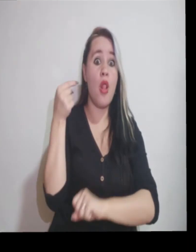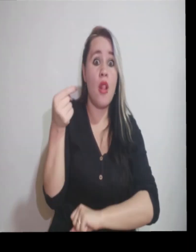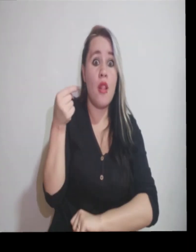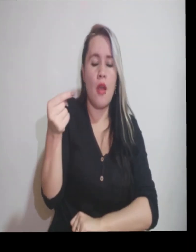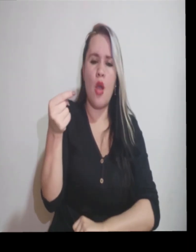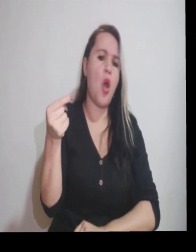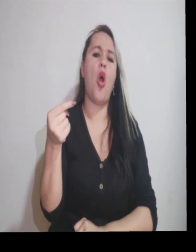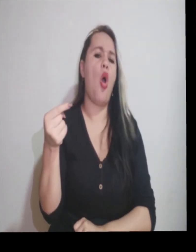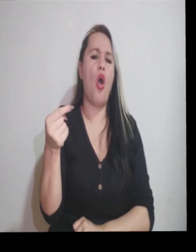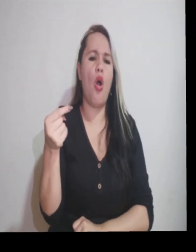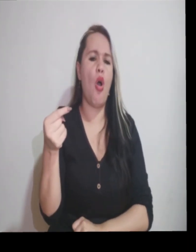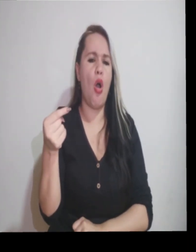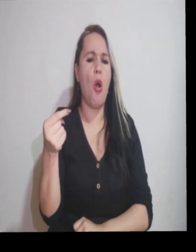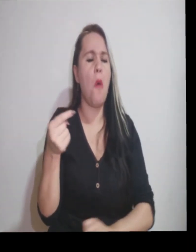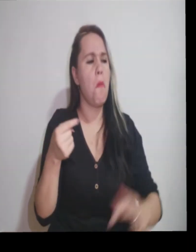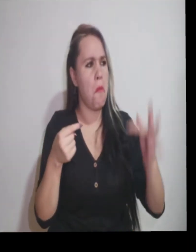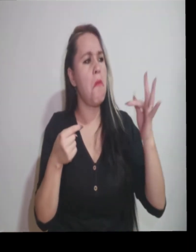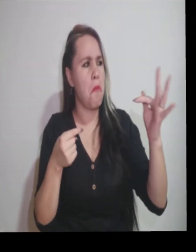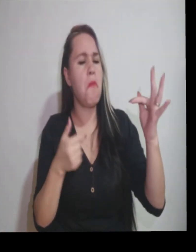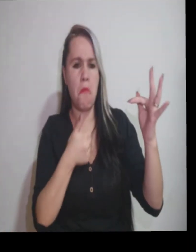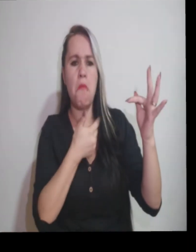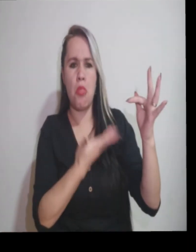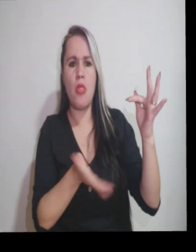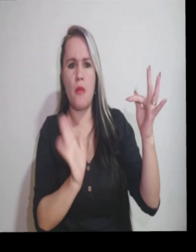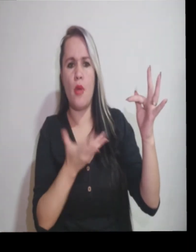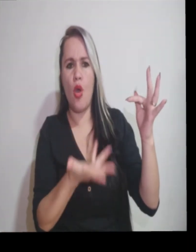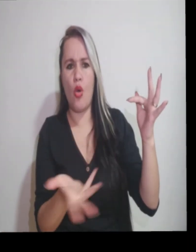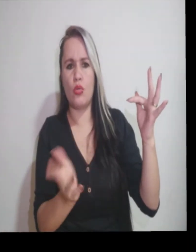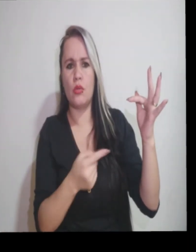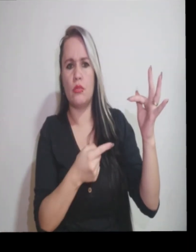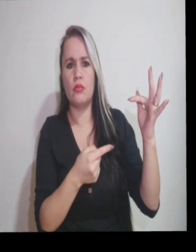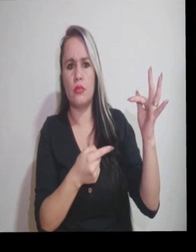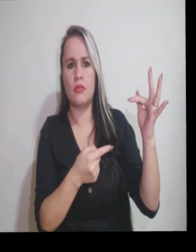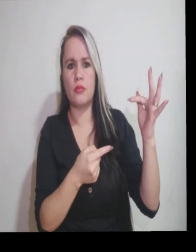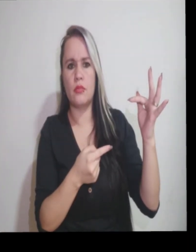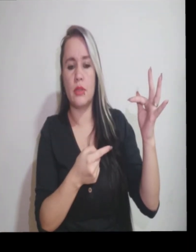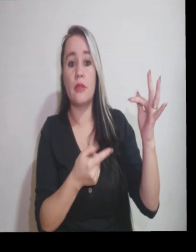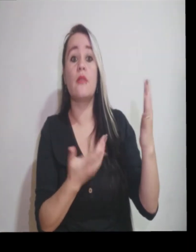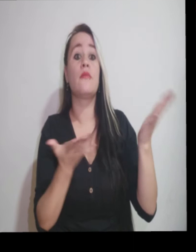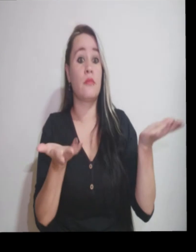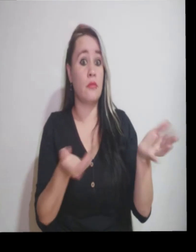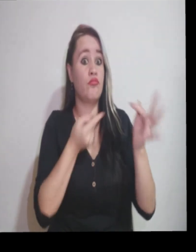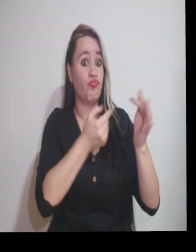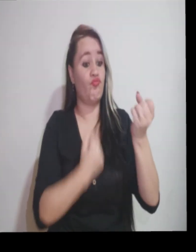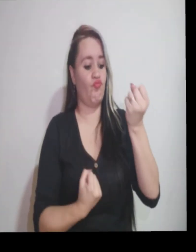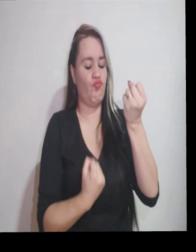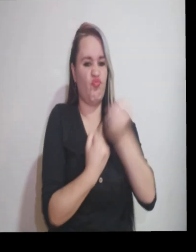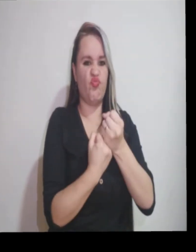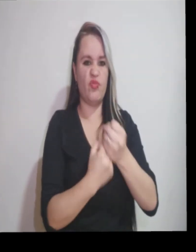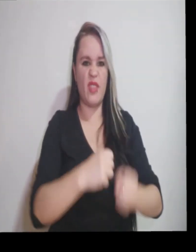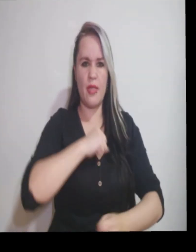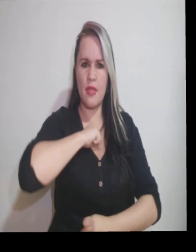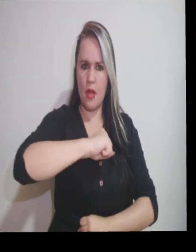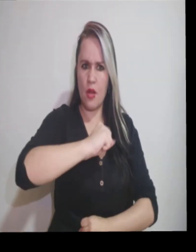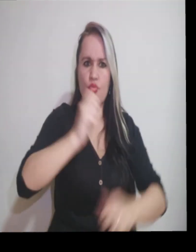sentido? La Revolución Francesa no fue solo negativa, ni mucho menos, tuvo muchos aspectos